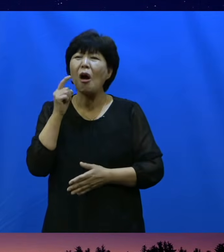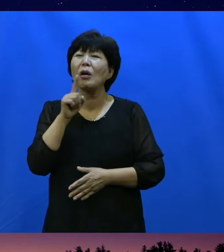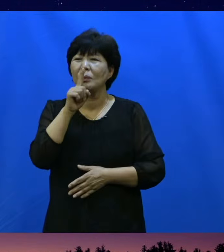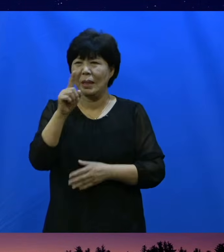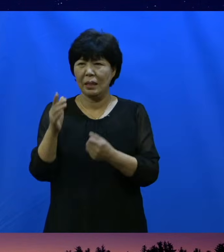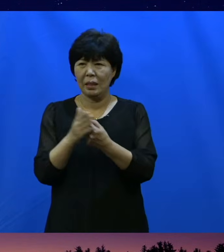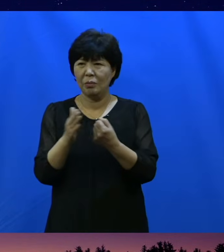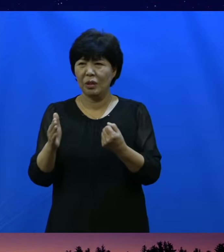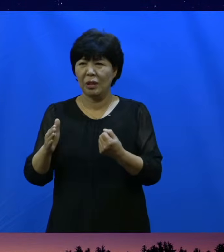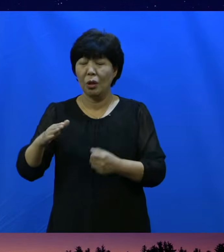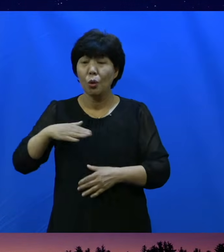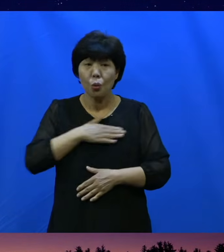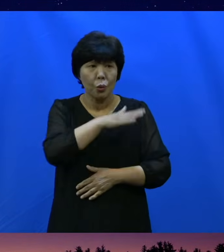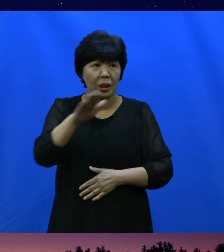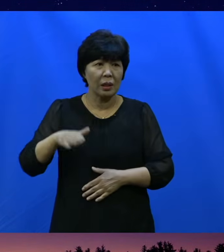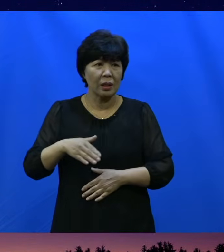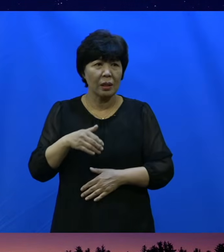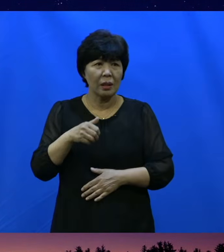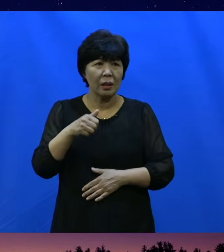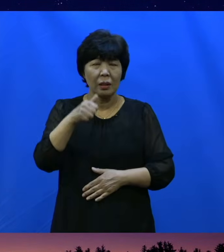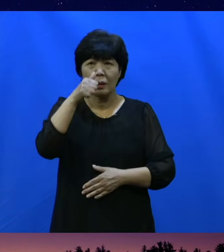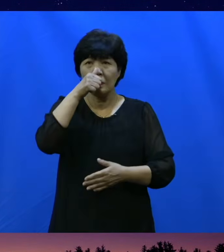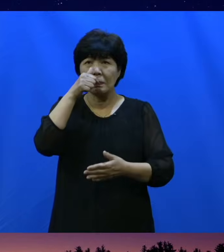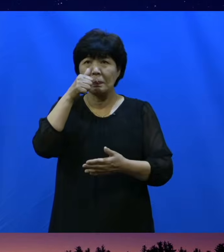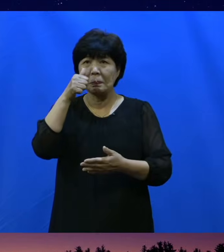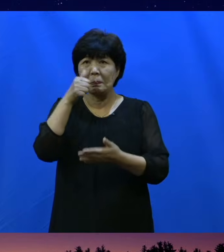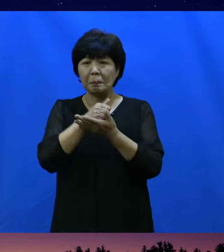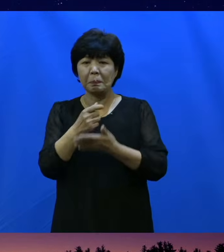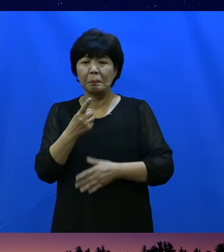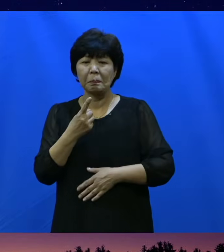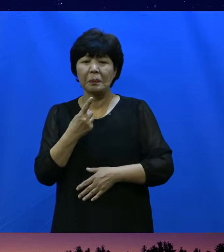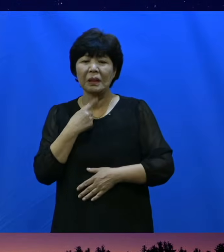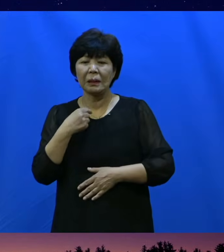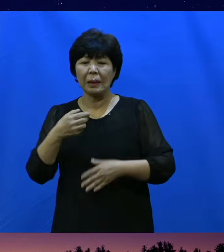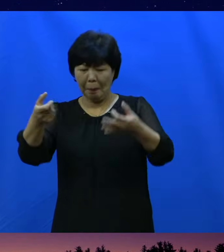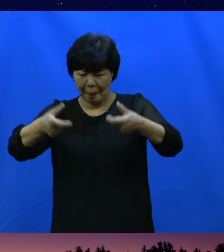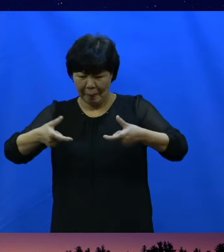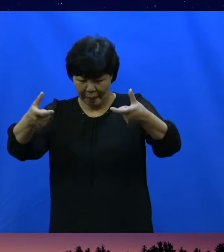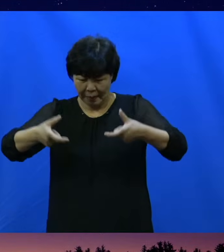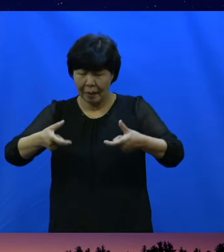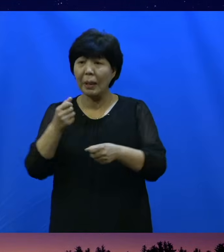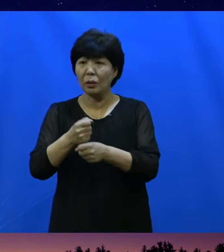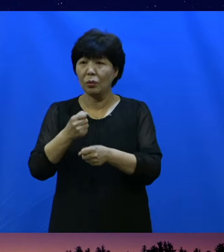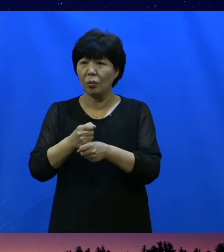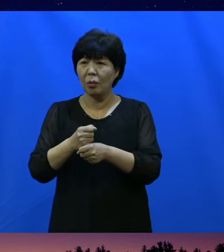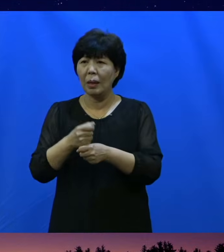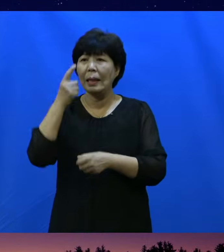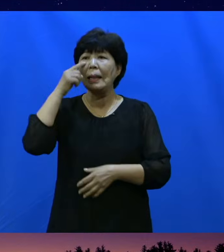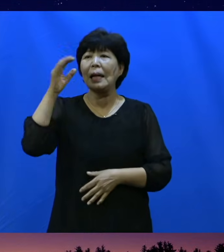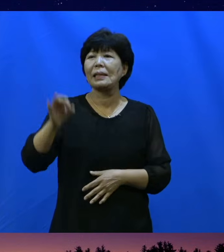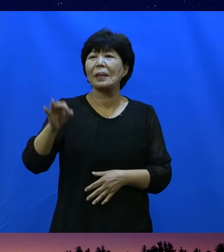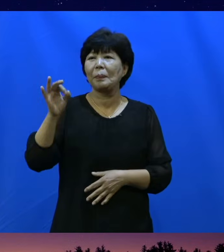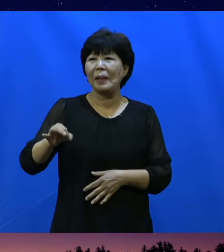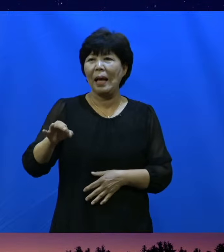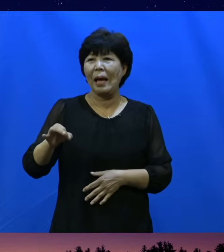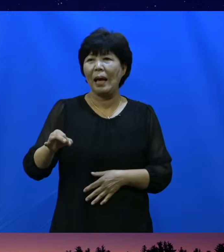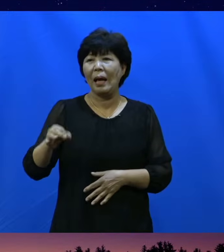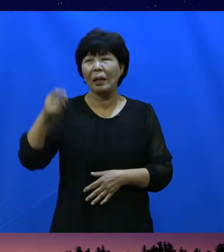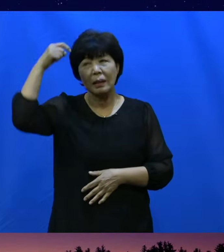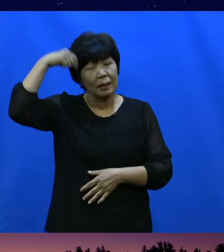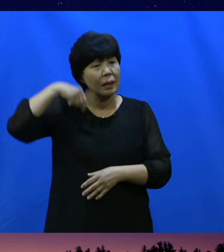정죄하고 우리를 좌절하게 하고 절망하게 하고 무가치하게 여기게 하고 우리의